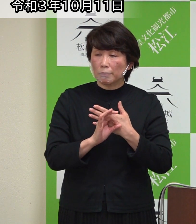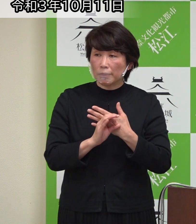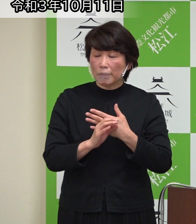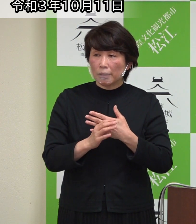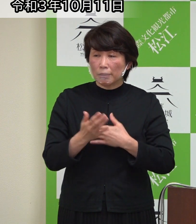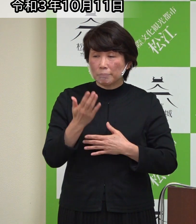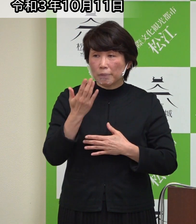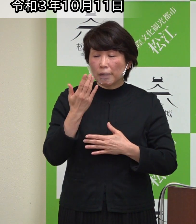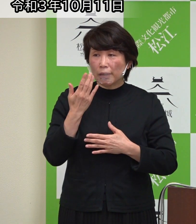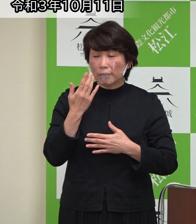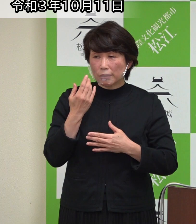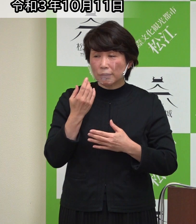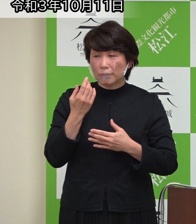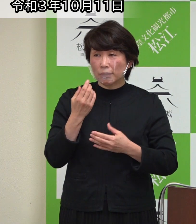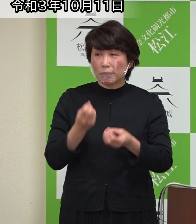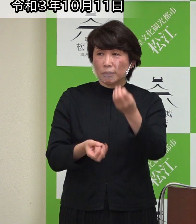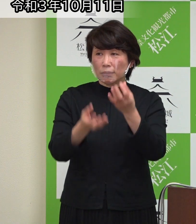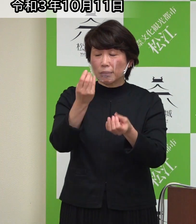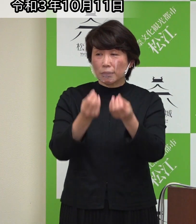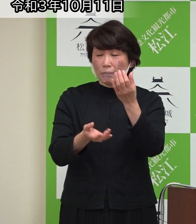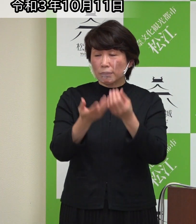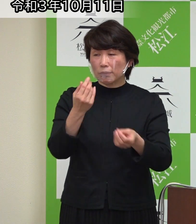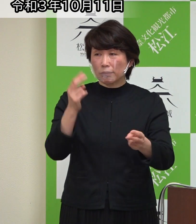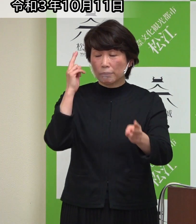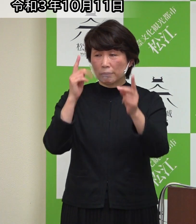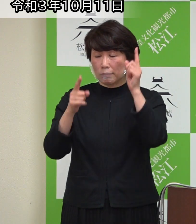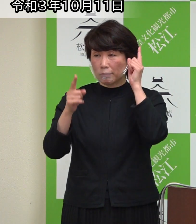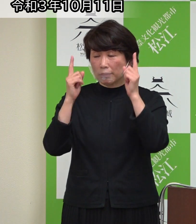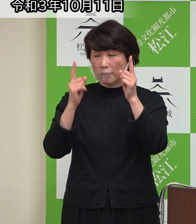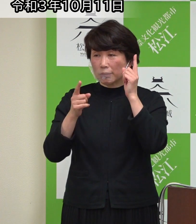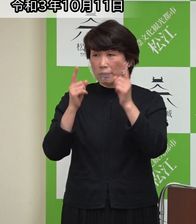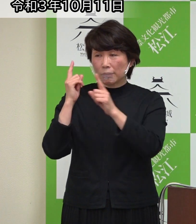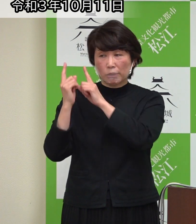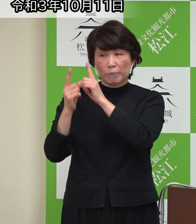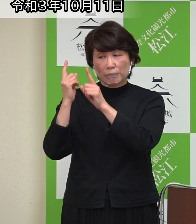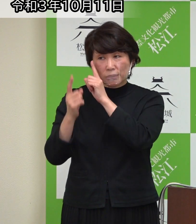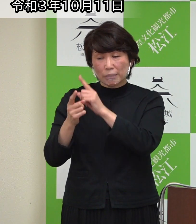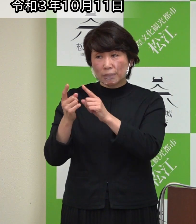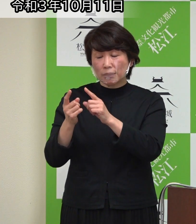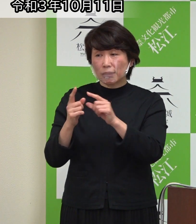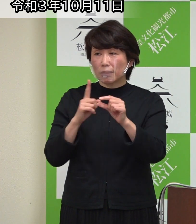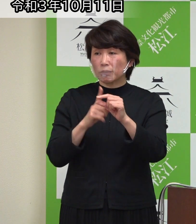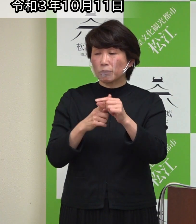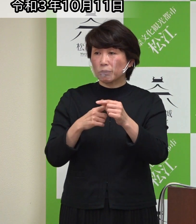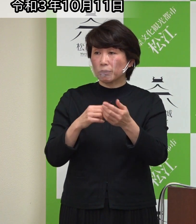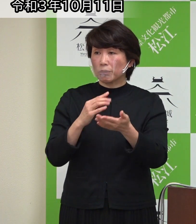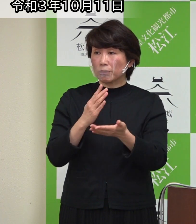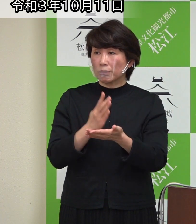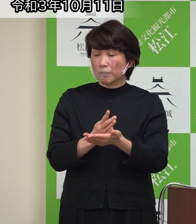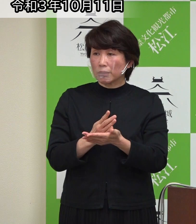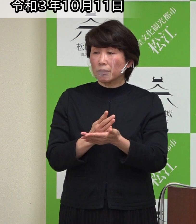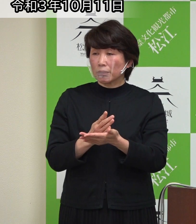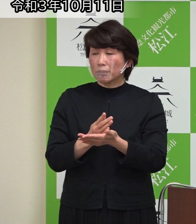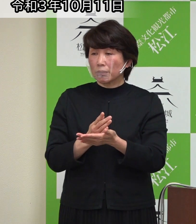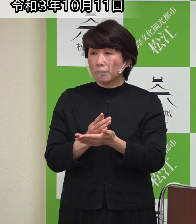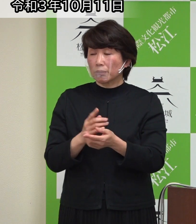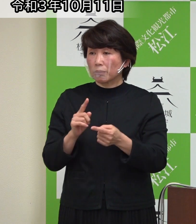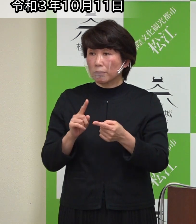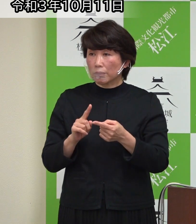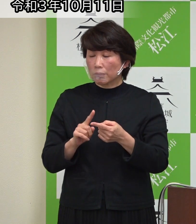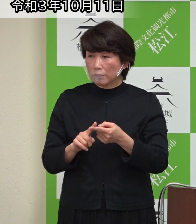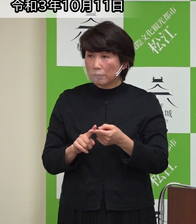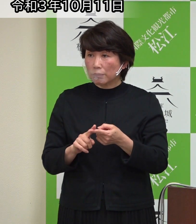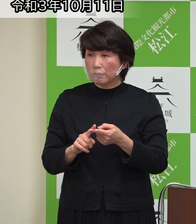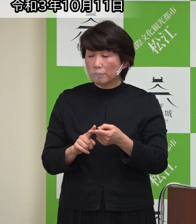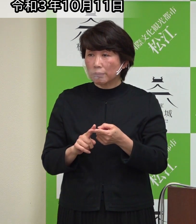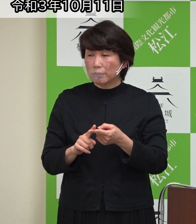大体の花火大会が中止になった時に上沢市長が個人のツイッターの方で水郷祭の花火の写真を上げてた時に、はい、